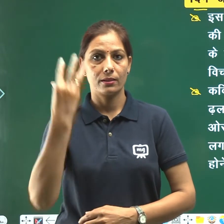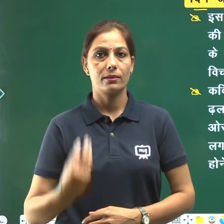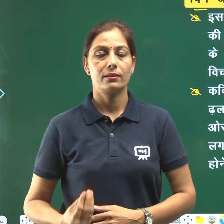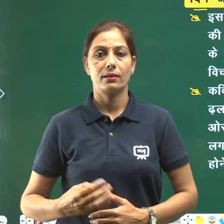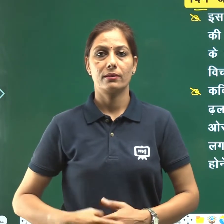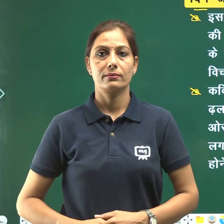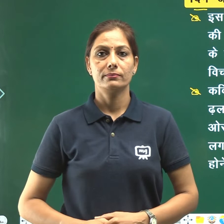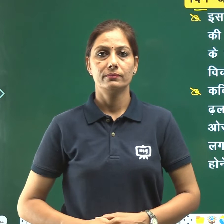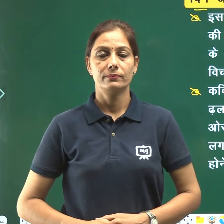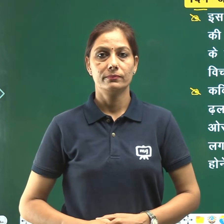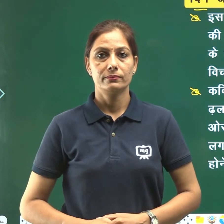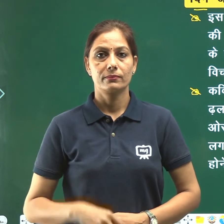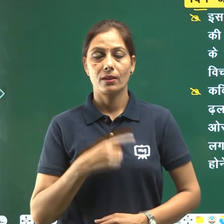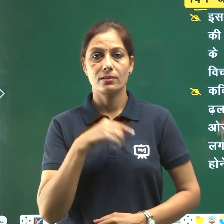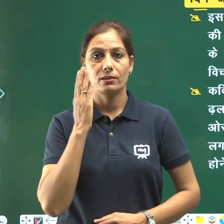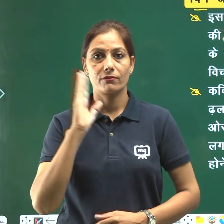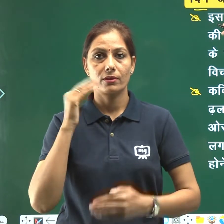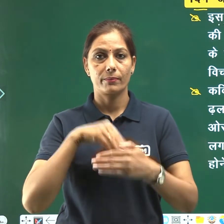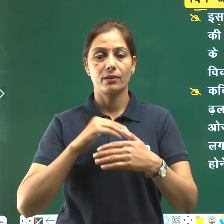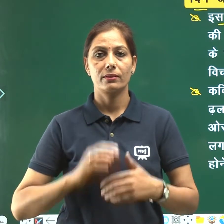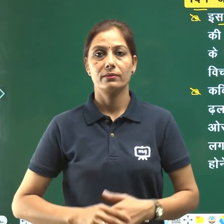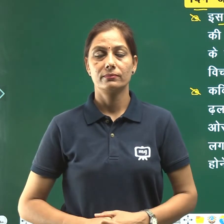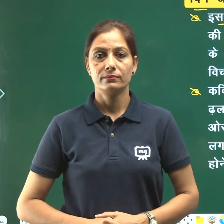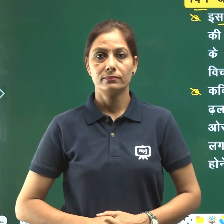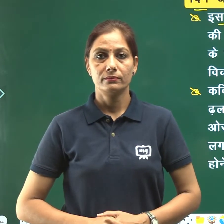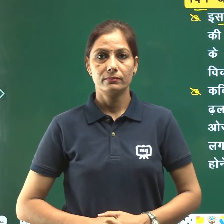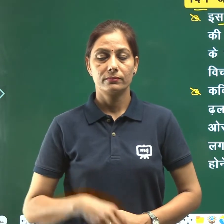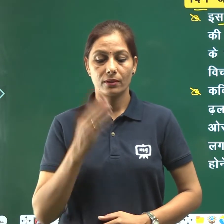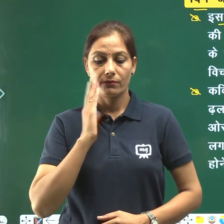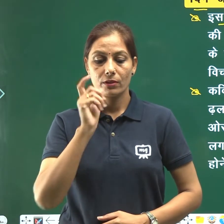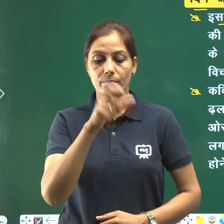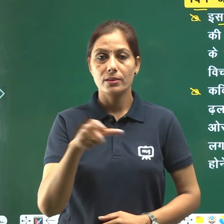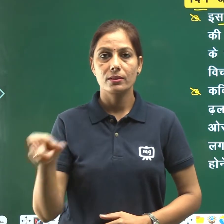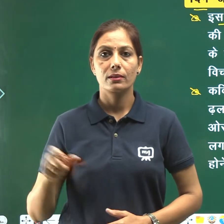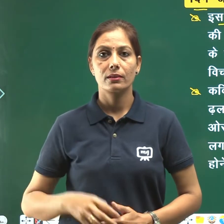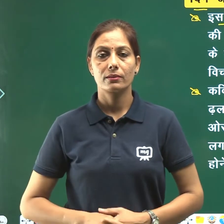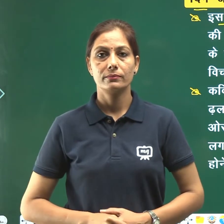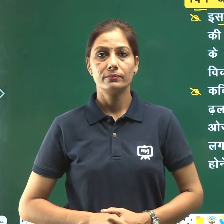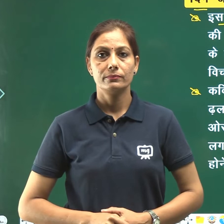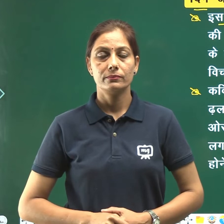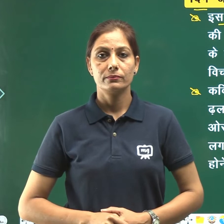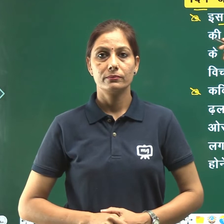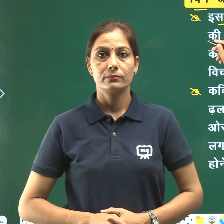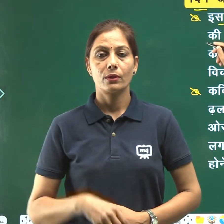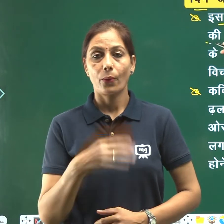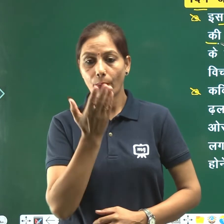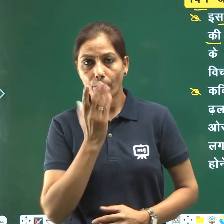है। इस कविता में कवि ने प्रकृति